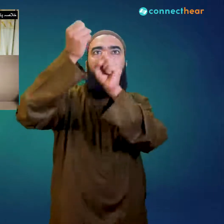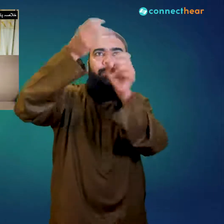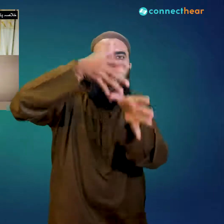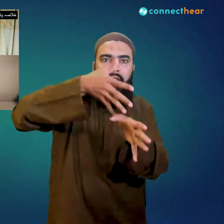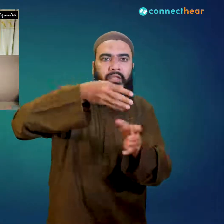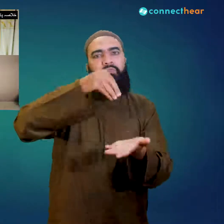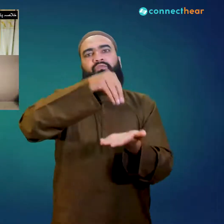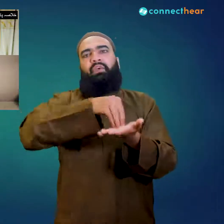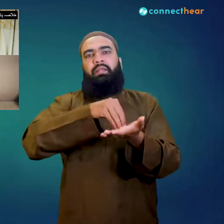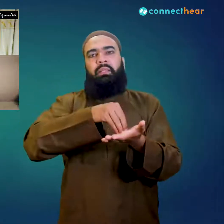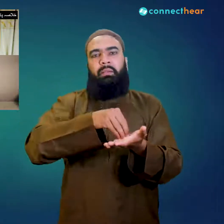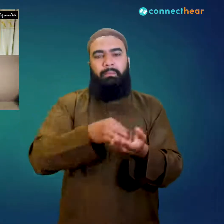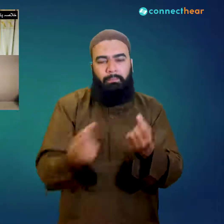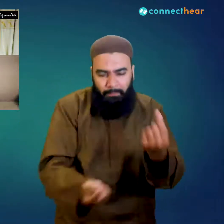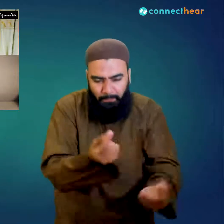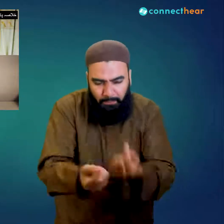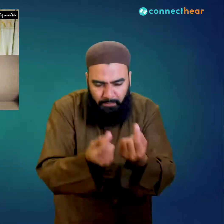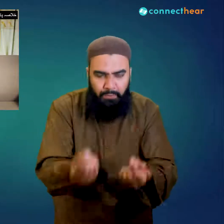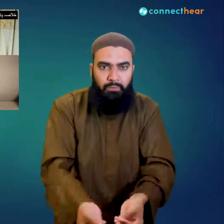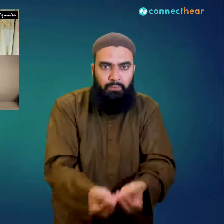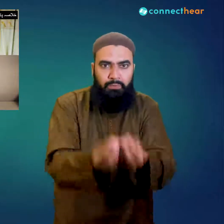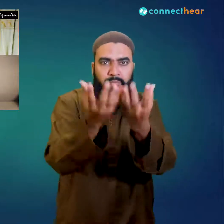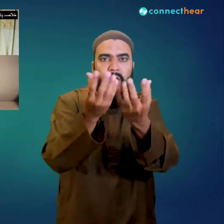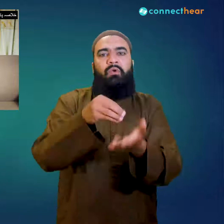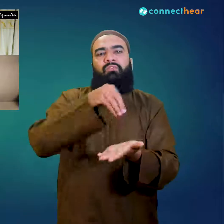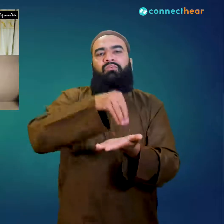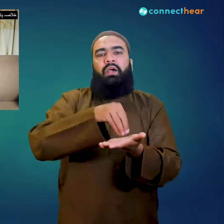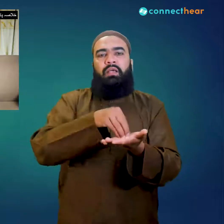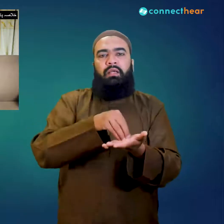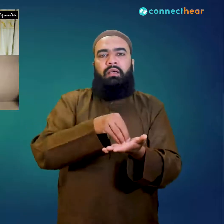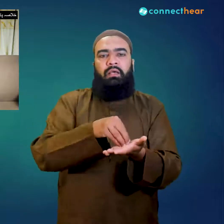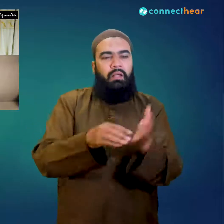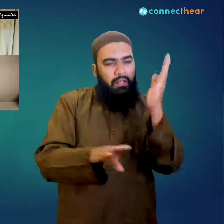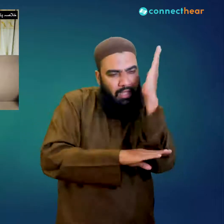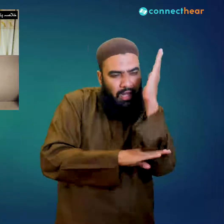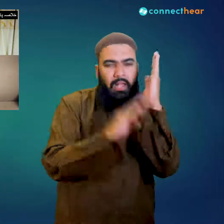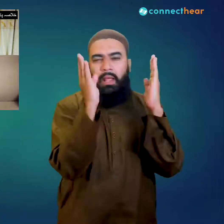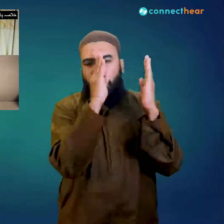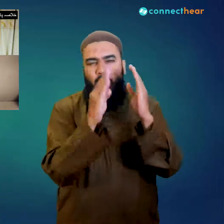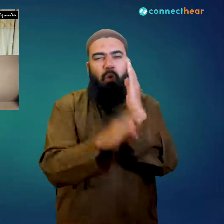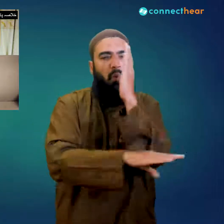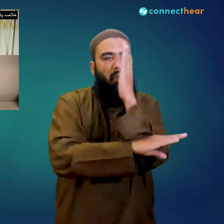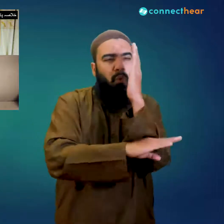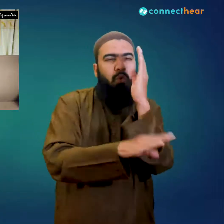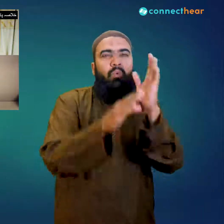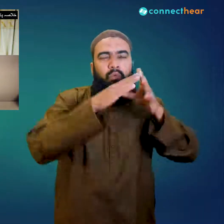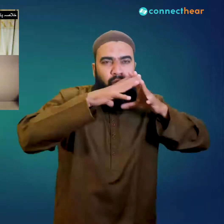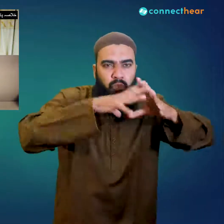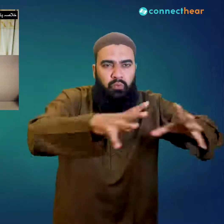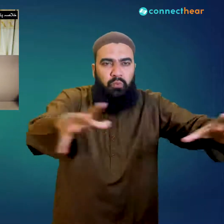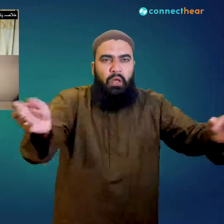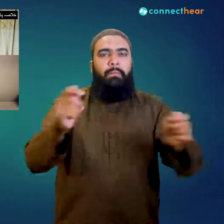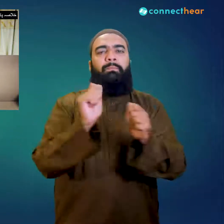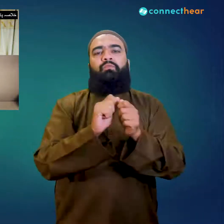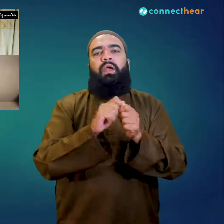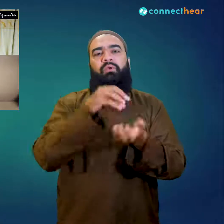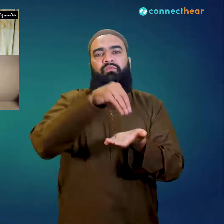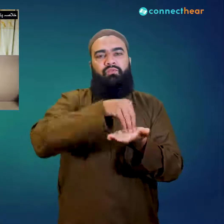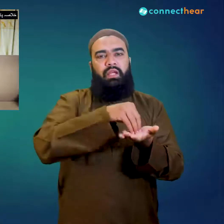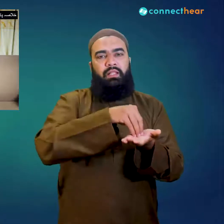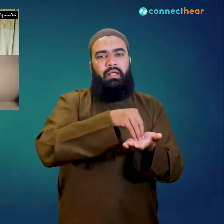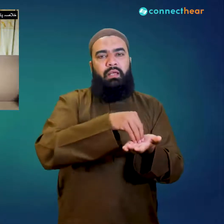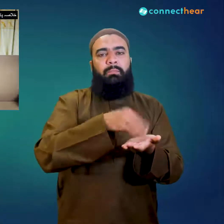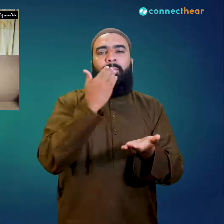کے لیے اتنی بڑی چیزیں جو ہے وہ بنا دیں کہ جس کے بغیر ہماری زندگی ممکن نہ ہو یا مشکلات کے اندر ہم گھر جائیں۔ تو اللہ